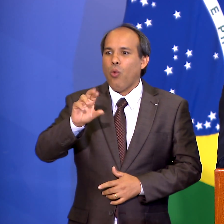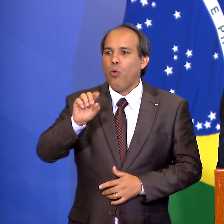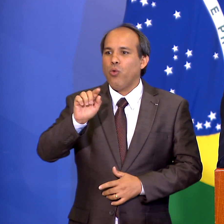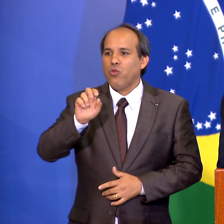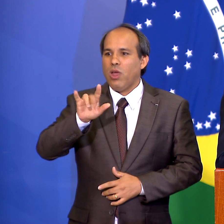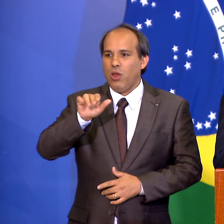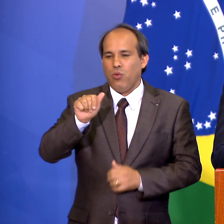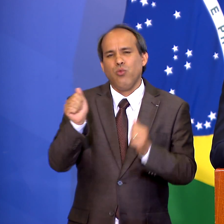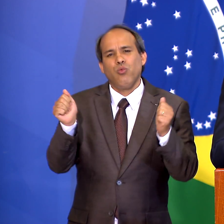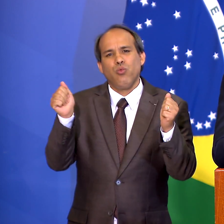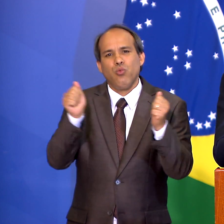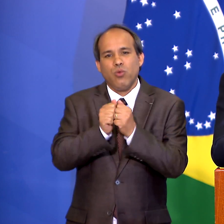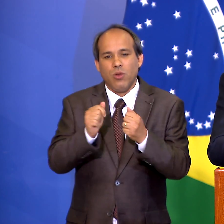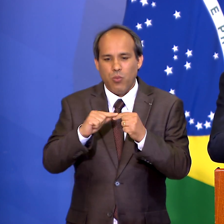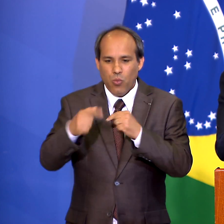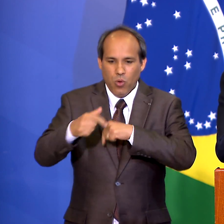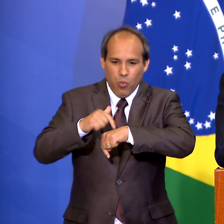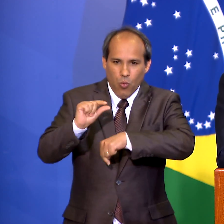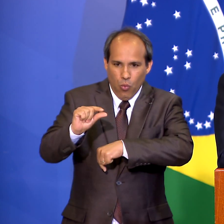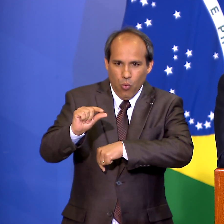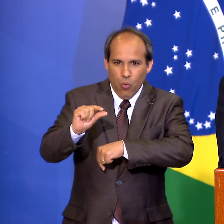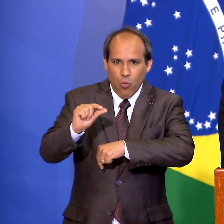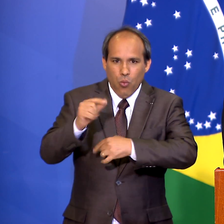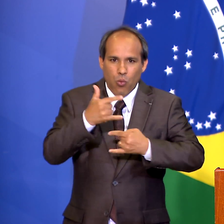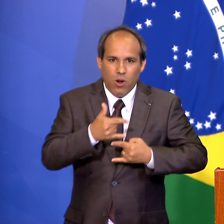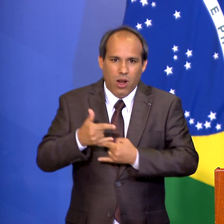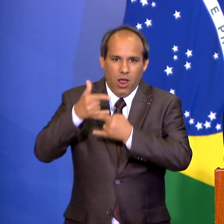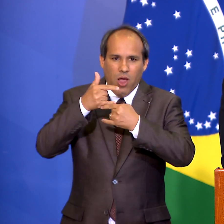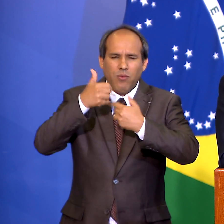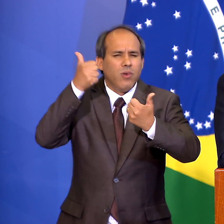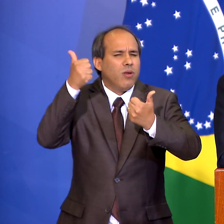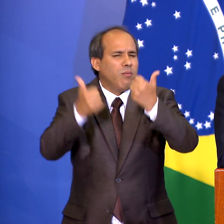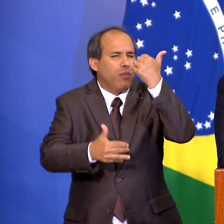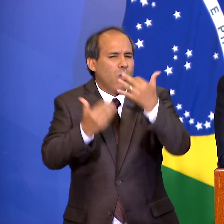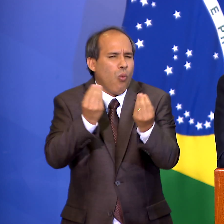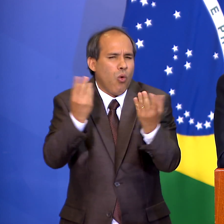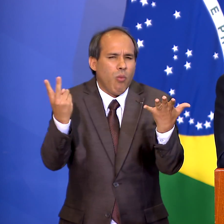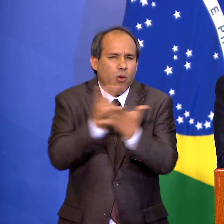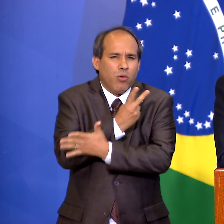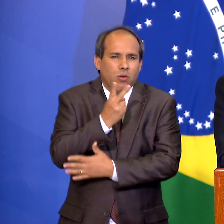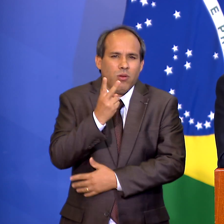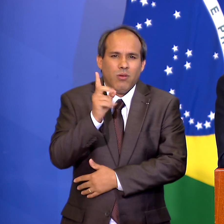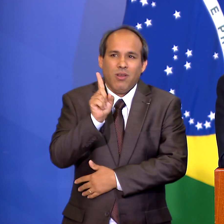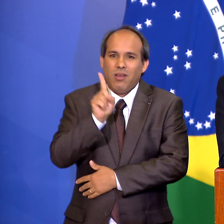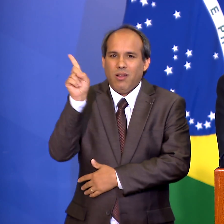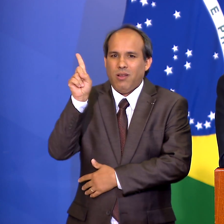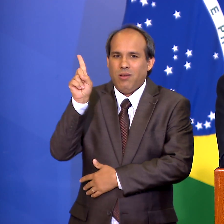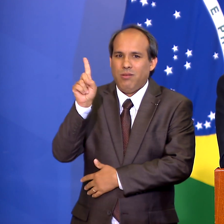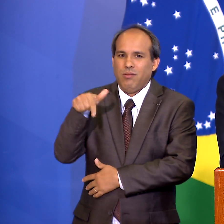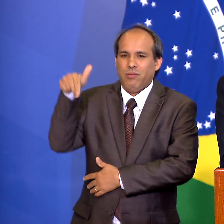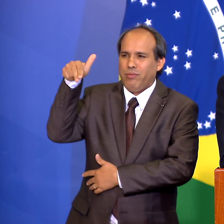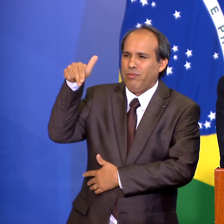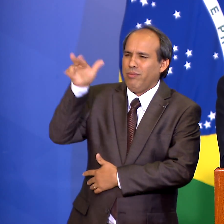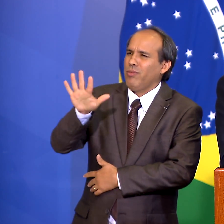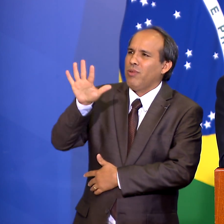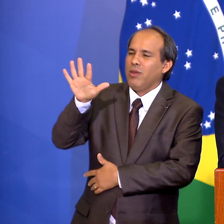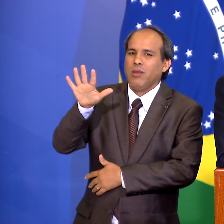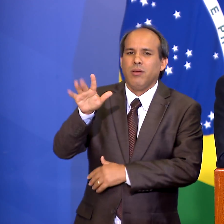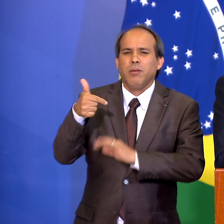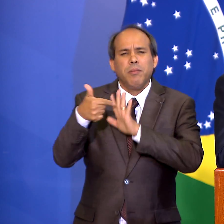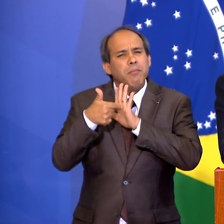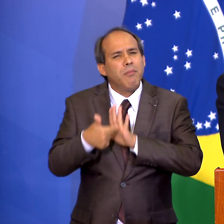numa live aqui, explicando o que aconteceu lá no Nordeste. As imagens